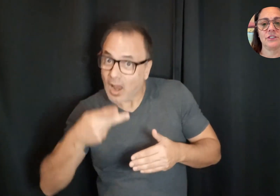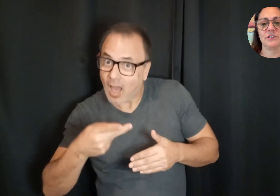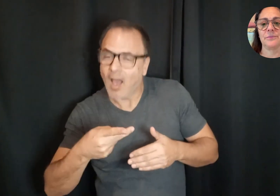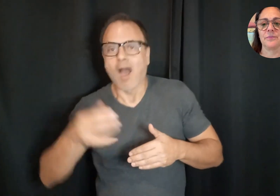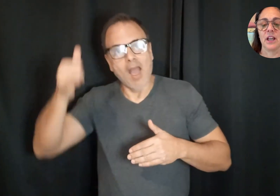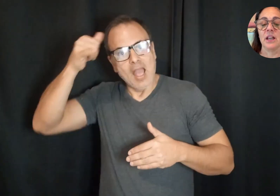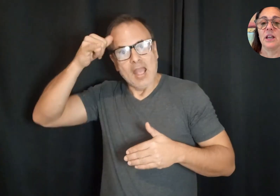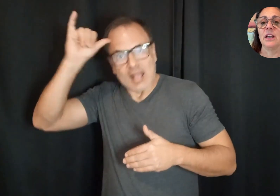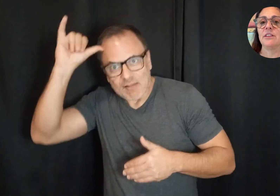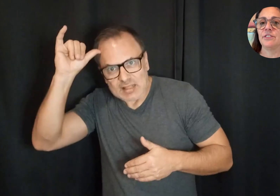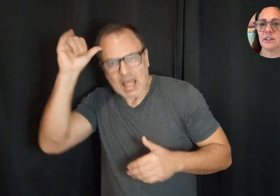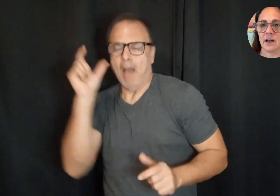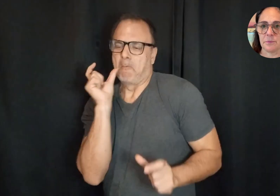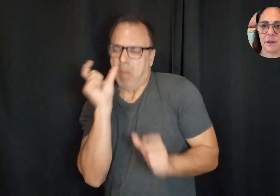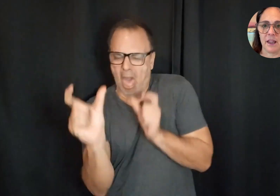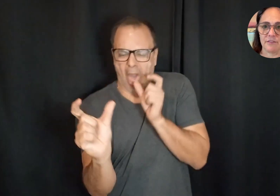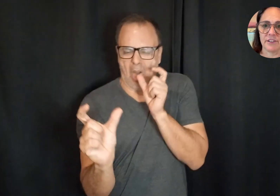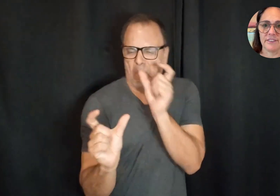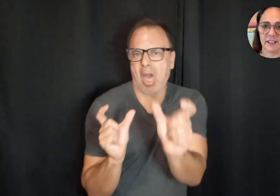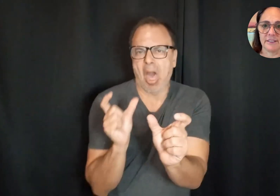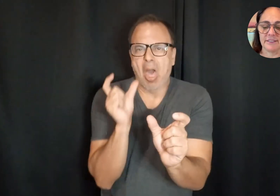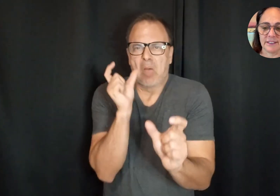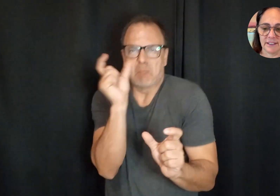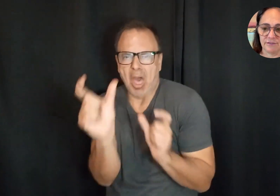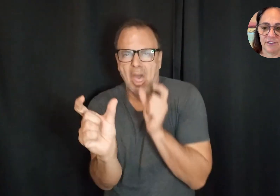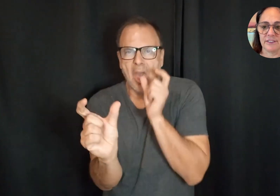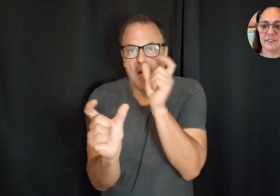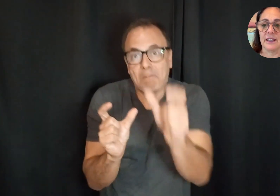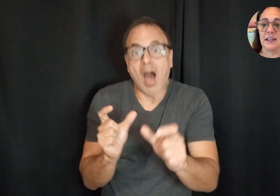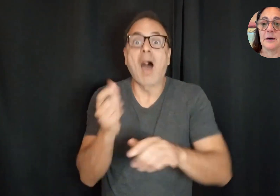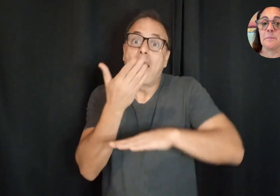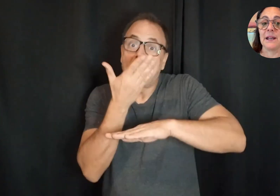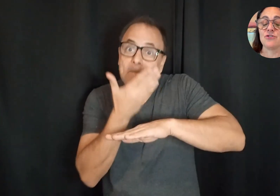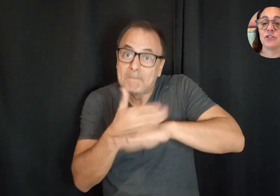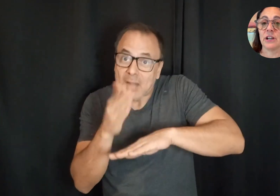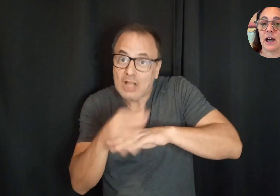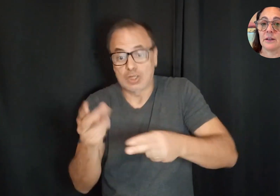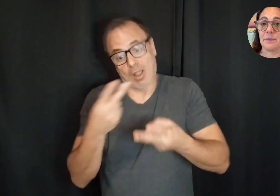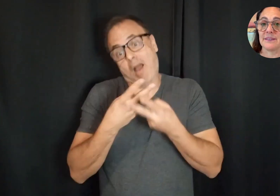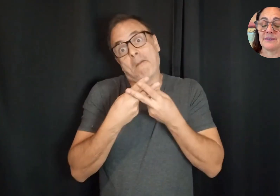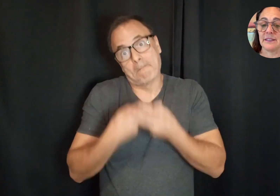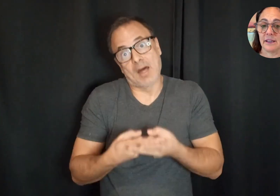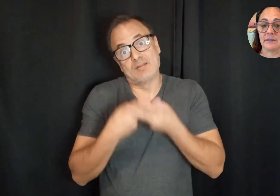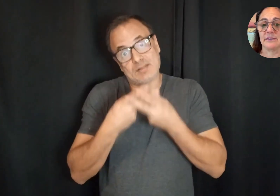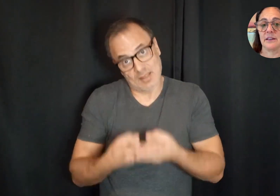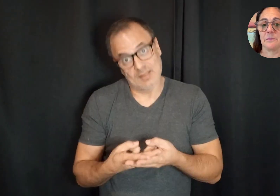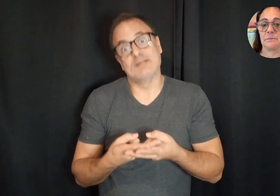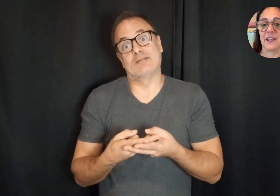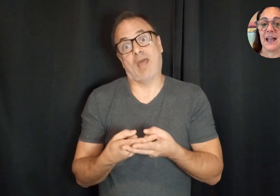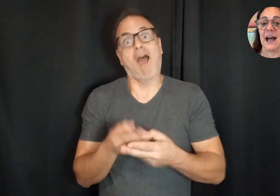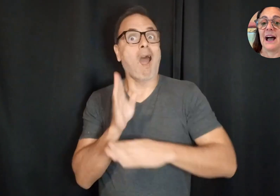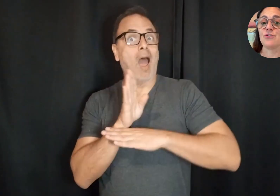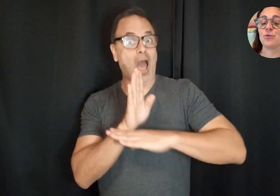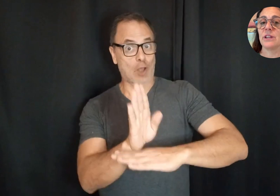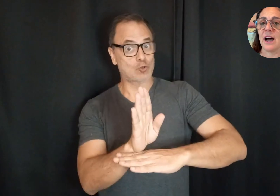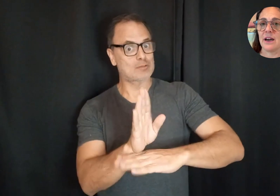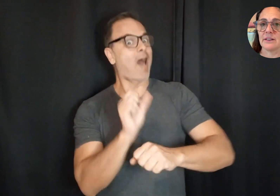reagir, evitar palavras agressivas, praticar a paciência, ajudar